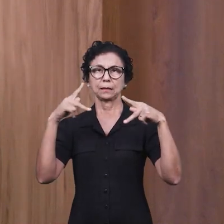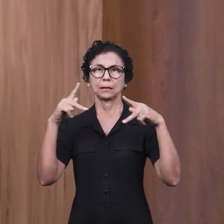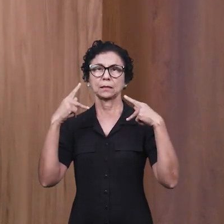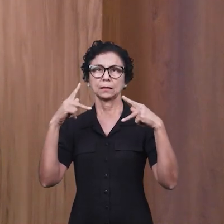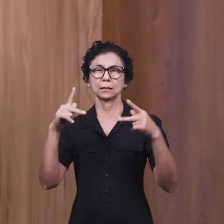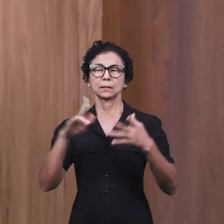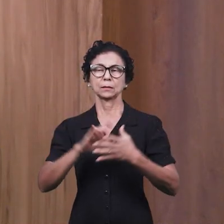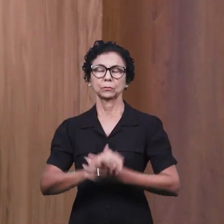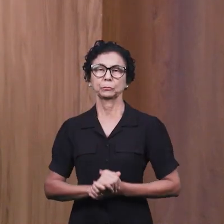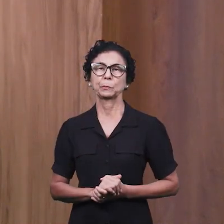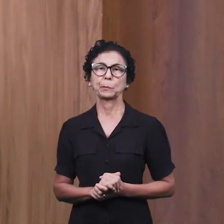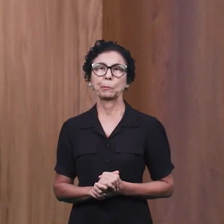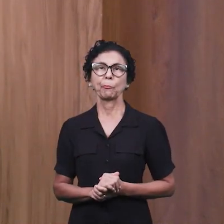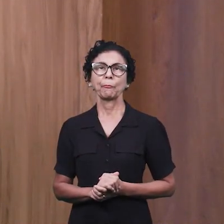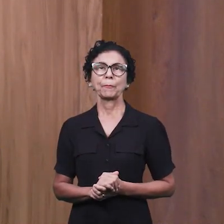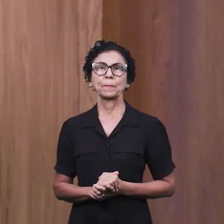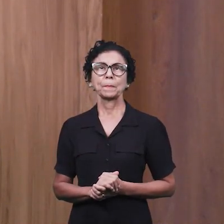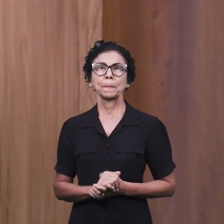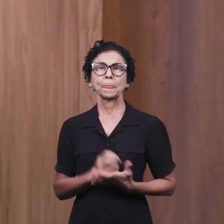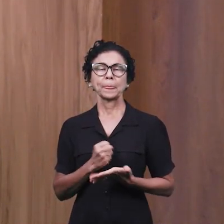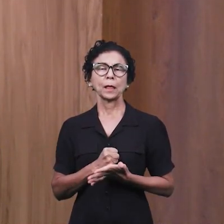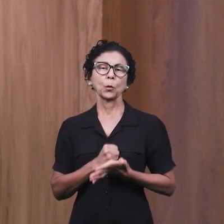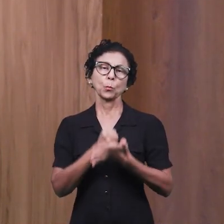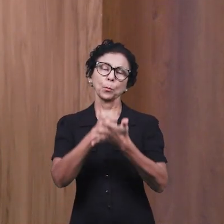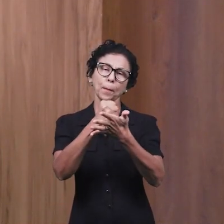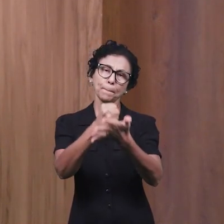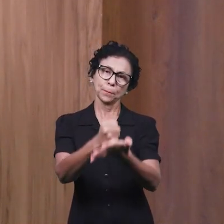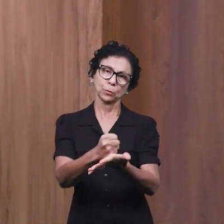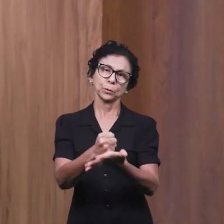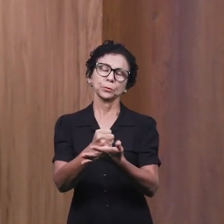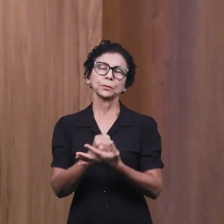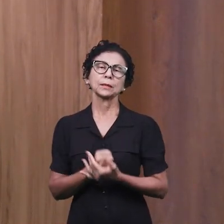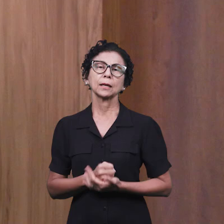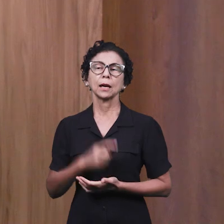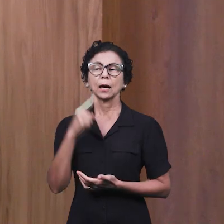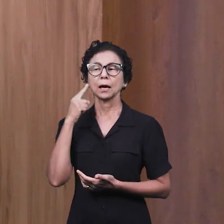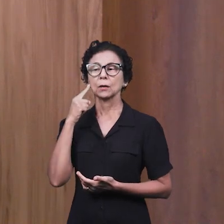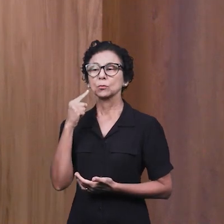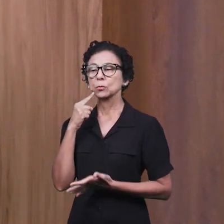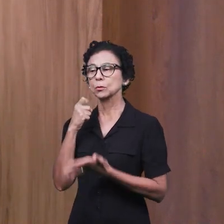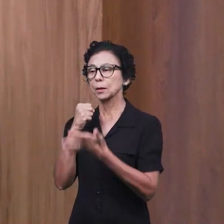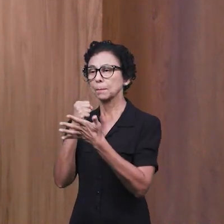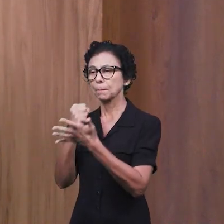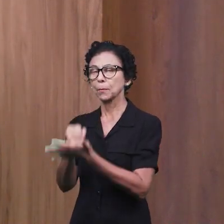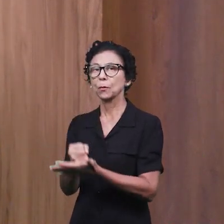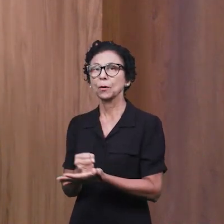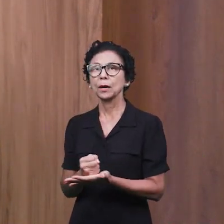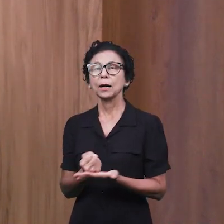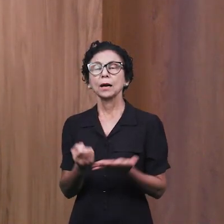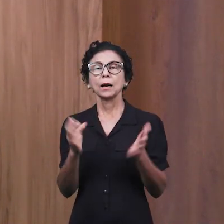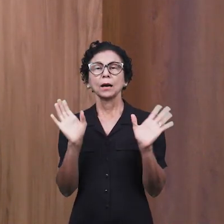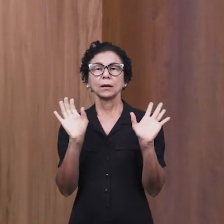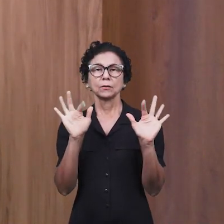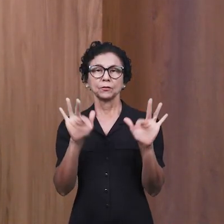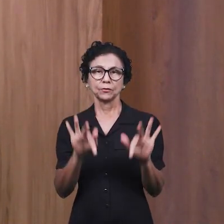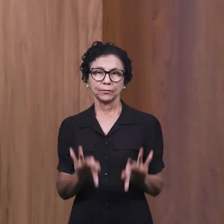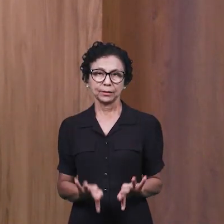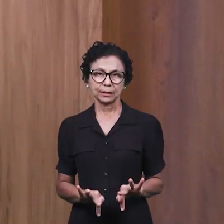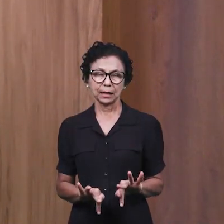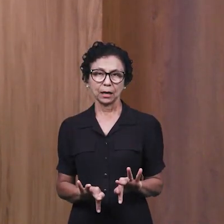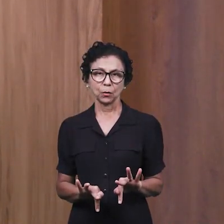vai conseguir dar a assistência ao surdo. Ao final, ao sinal de final, as 2 mãos em